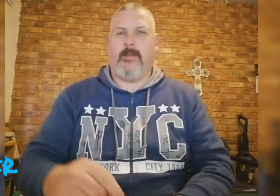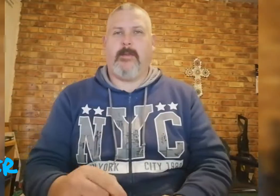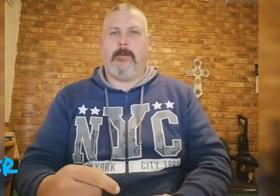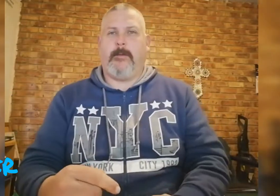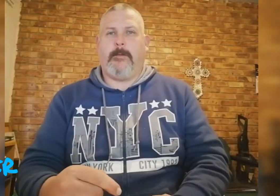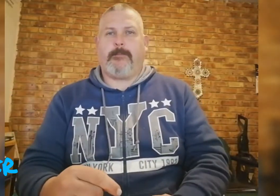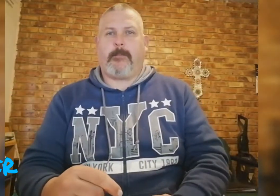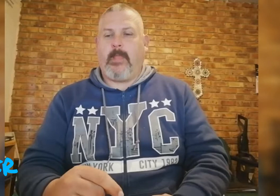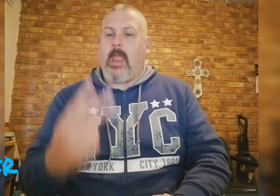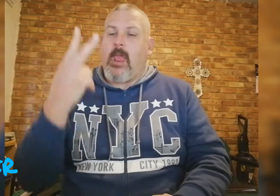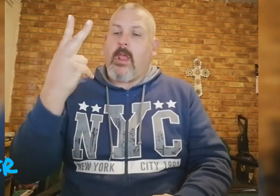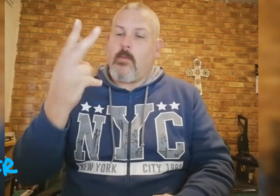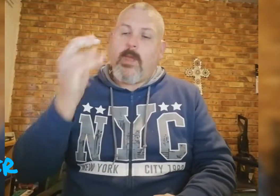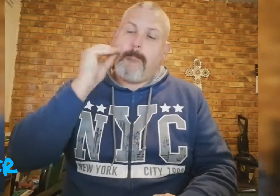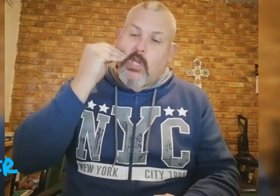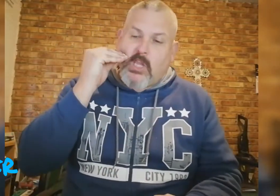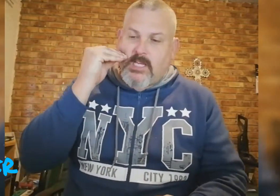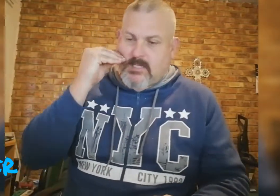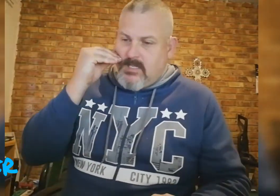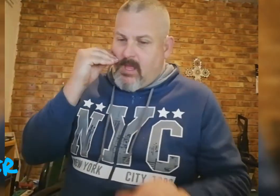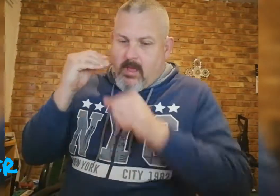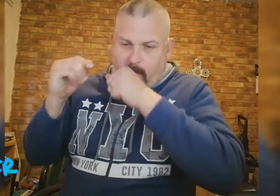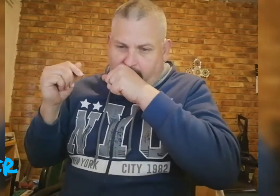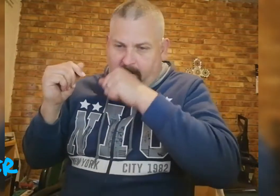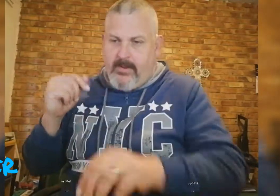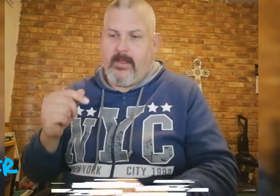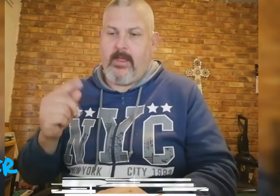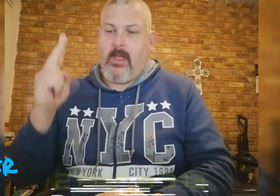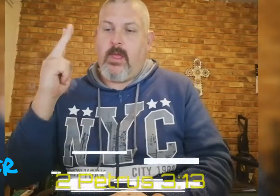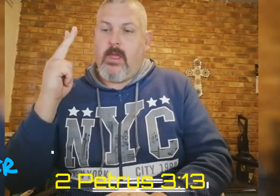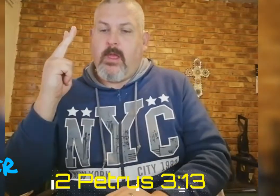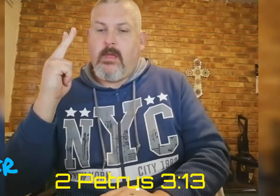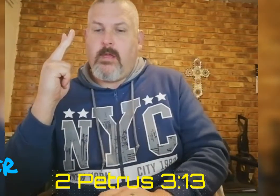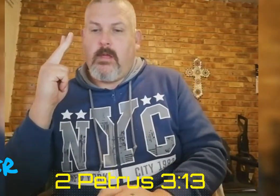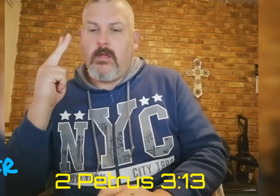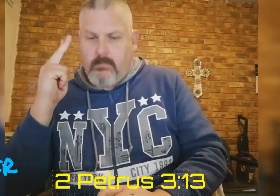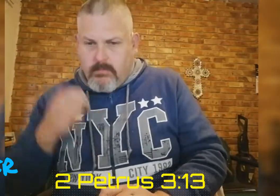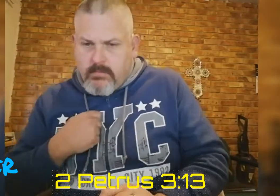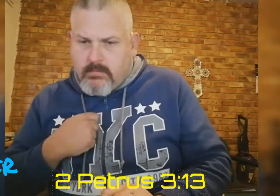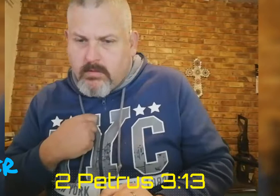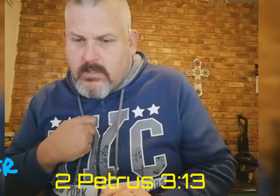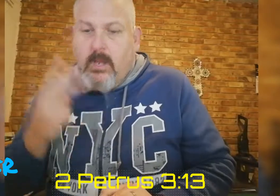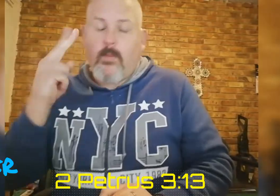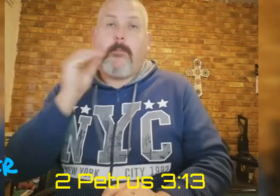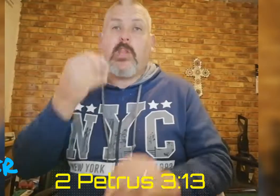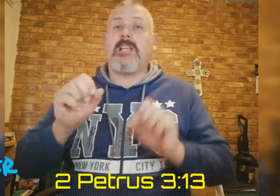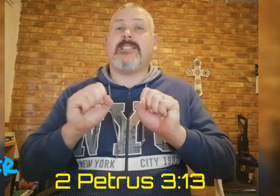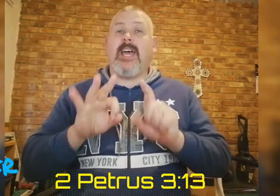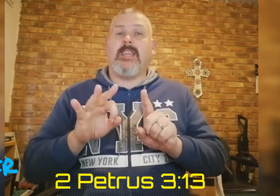In 2 Petrus Maar sê, Petrus